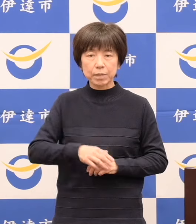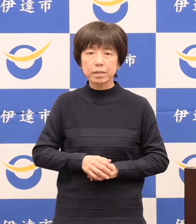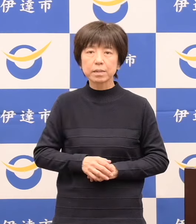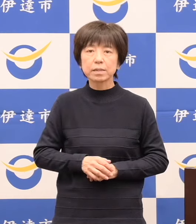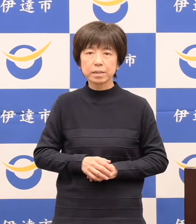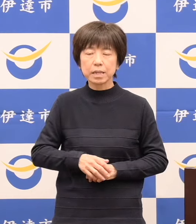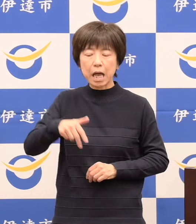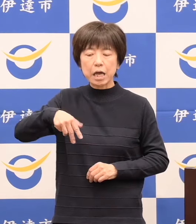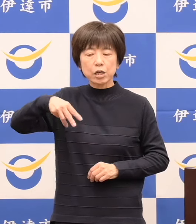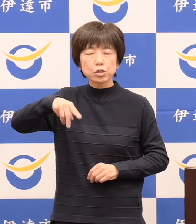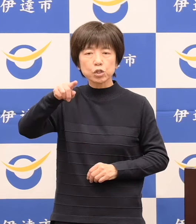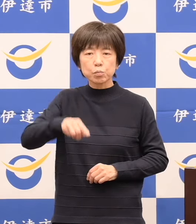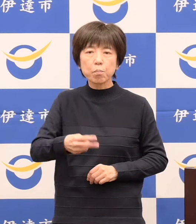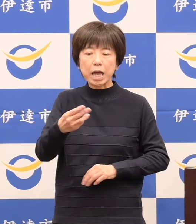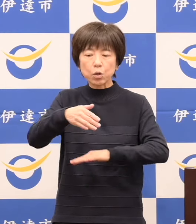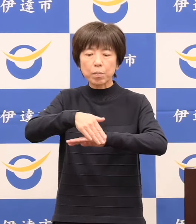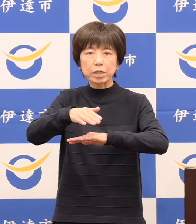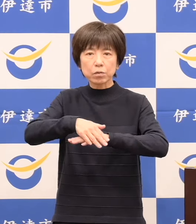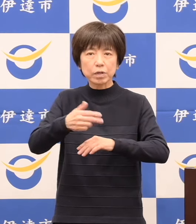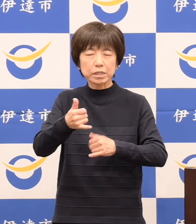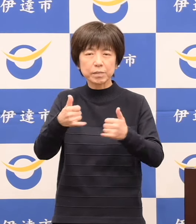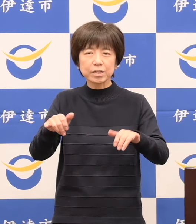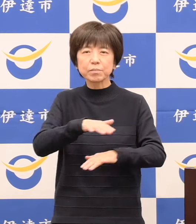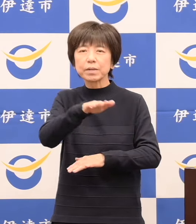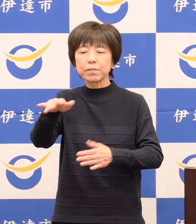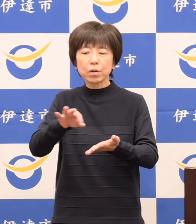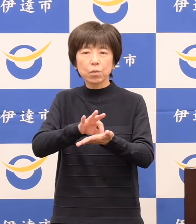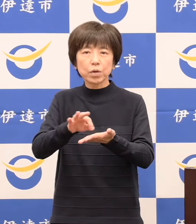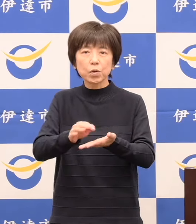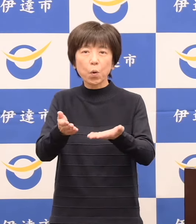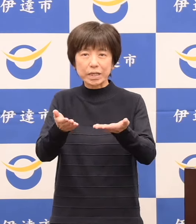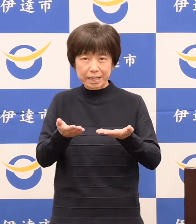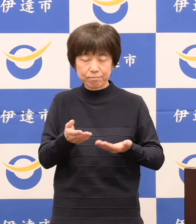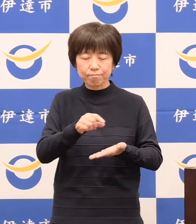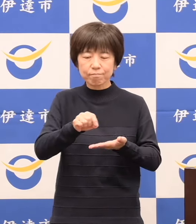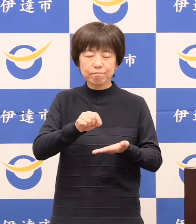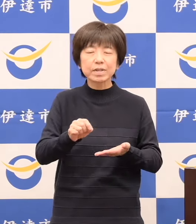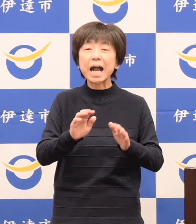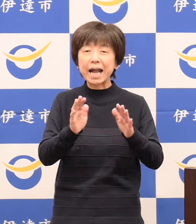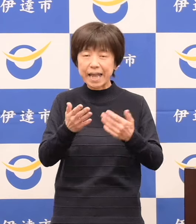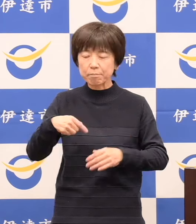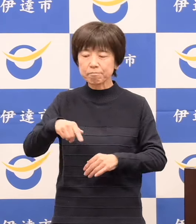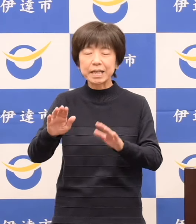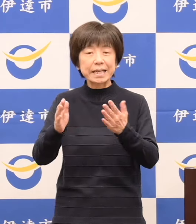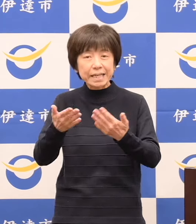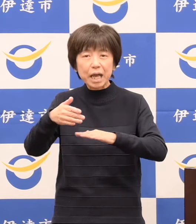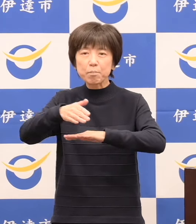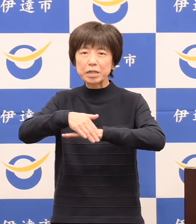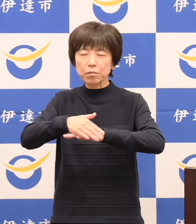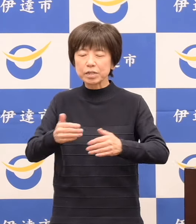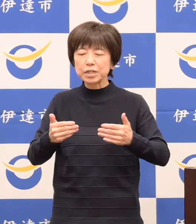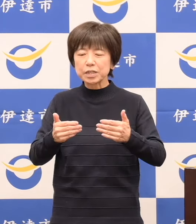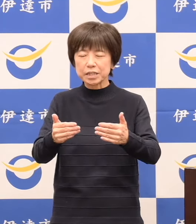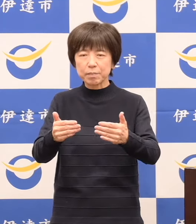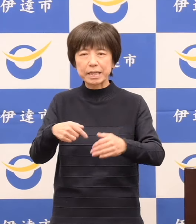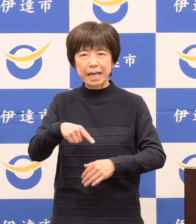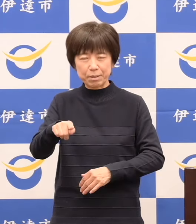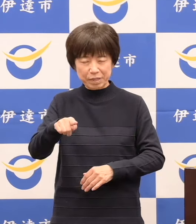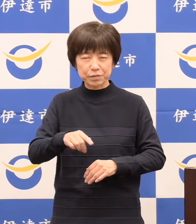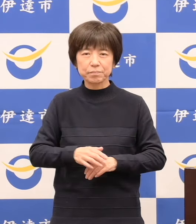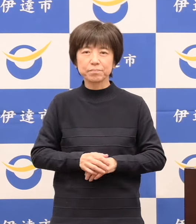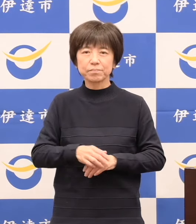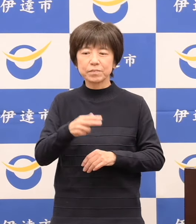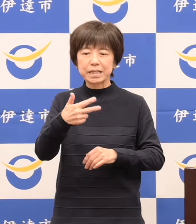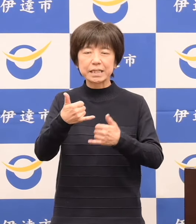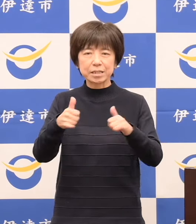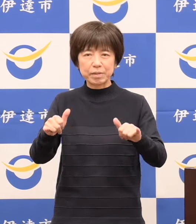ート窓口を市民の皆様にご利用いただきまして、書かない、行かない、そういった窓口を進めてまいりたいと、そして、市